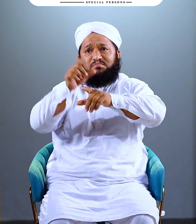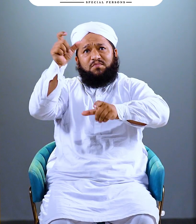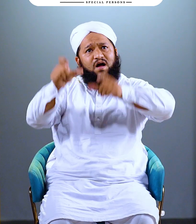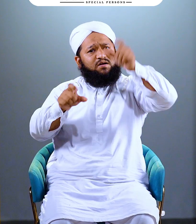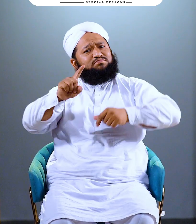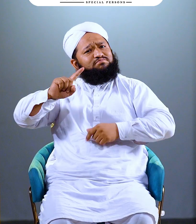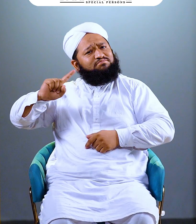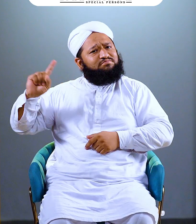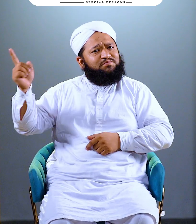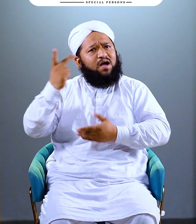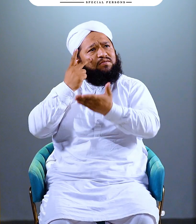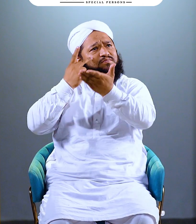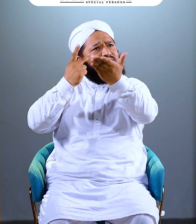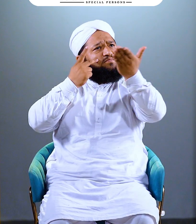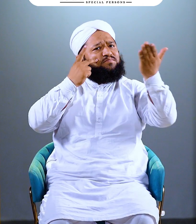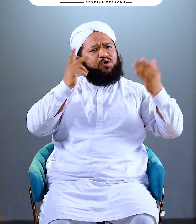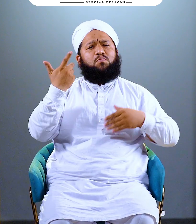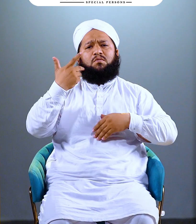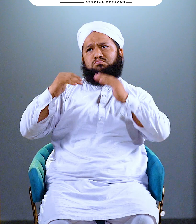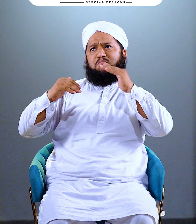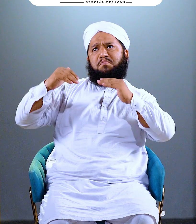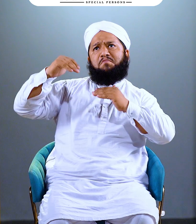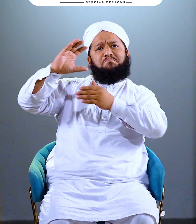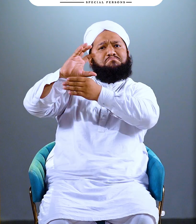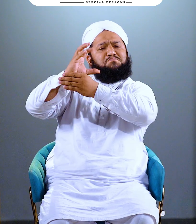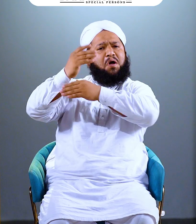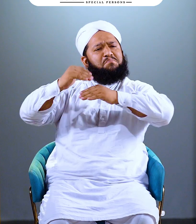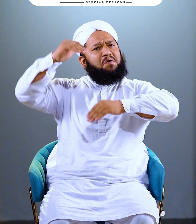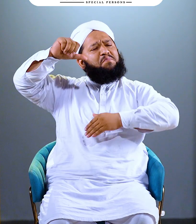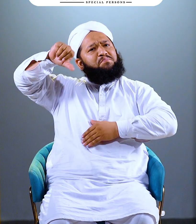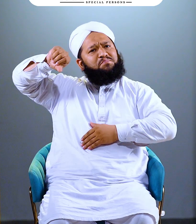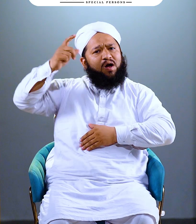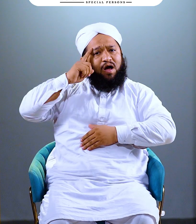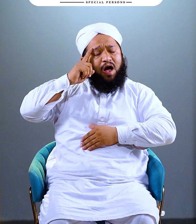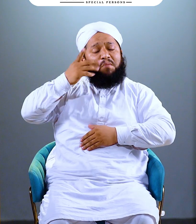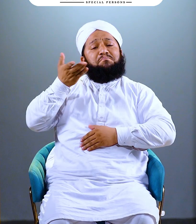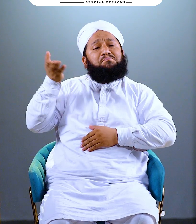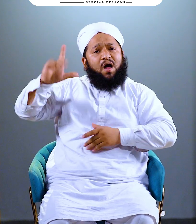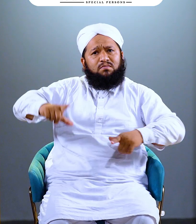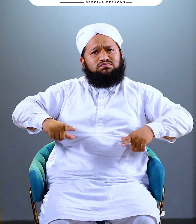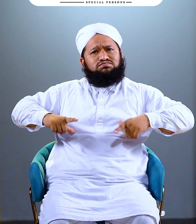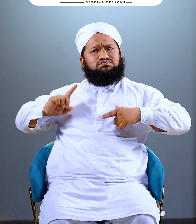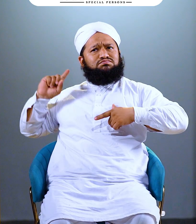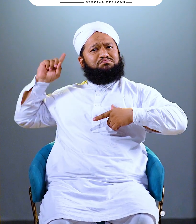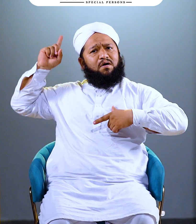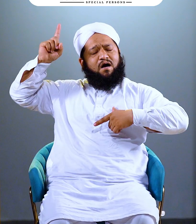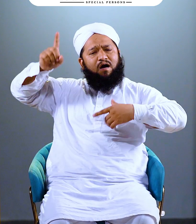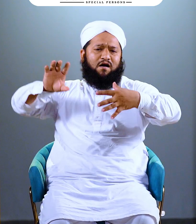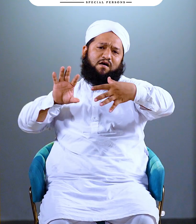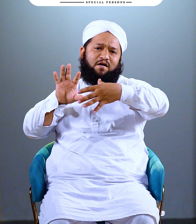وہ انسان ہم دیکھتے ہیں دنیا میں جسے کوئی مقام ملا، گو تھرو ہز انٹائر لائف ہسٹری، اس کی